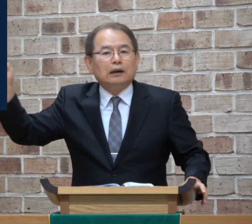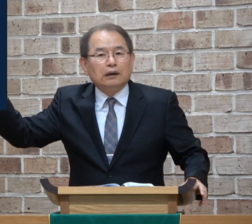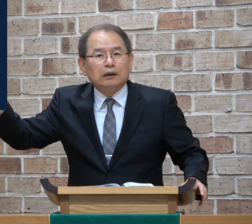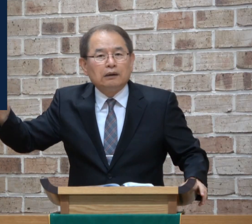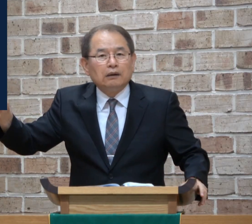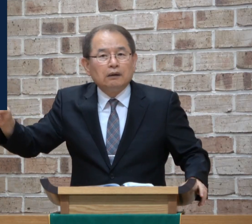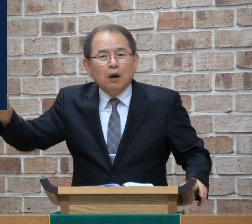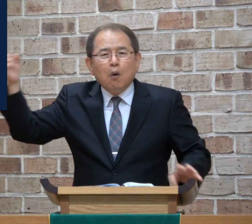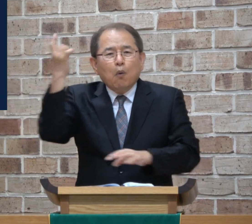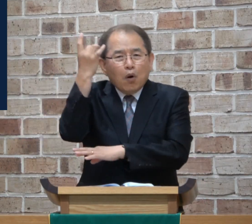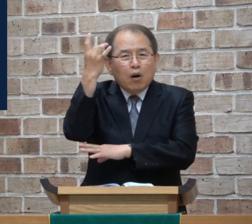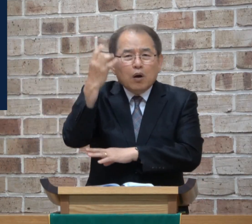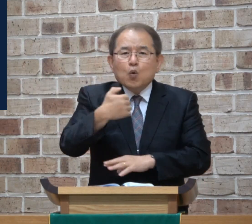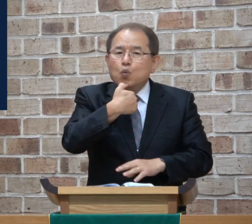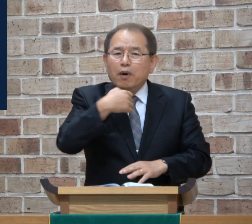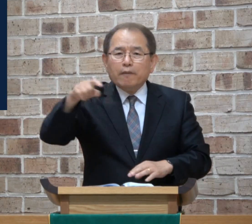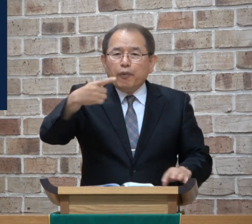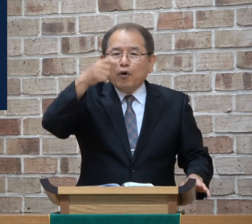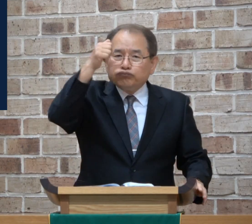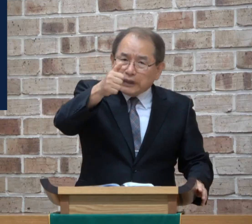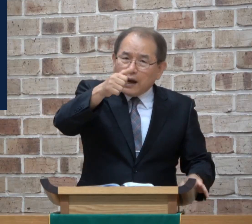고넬료는 로마 백부장이었습니다.